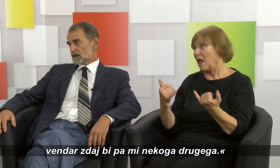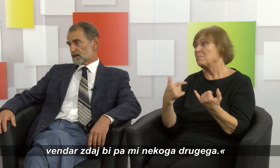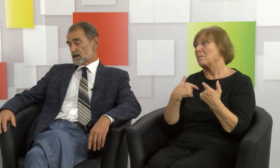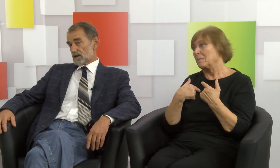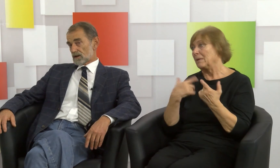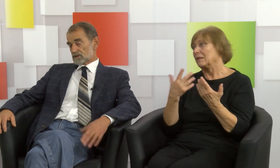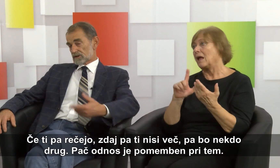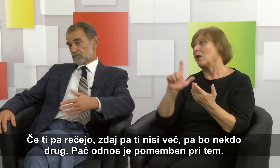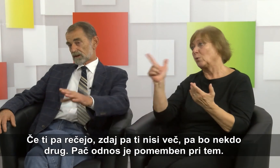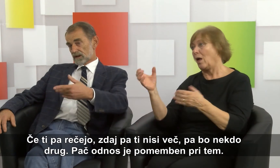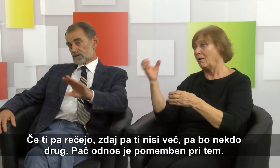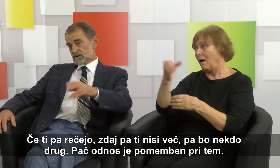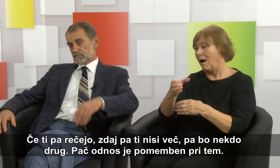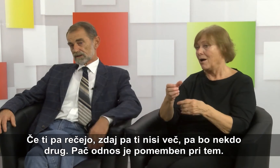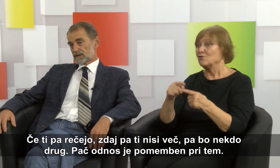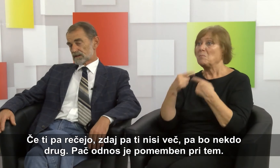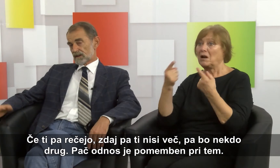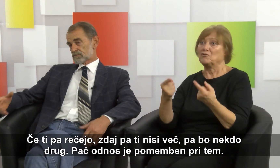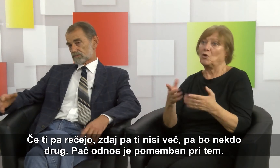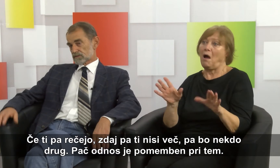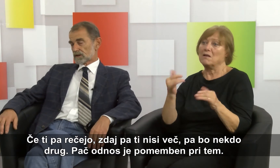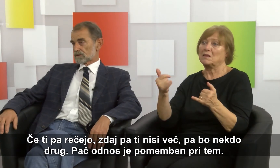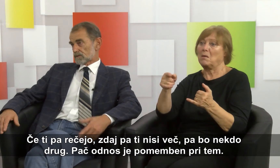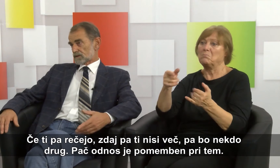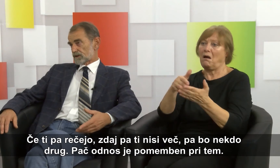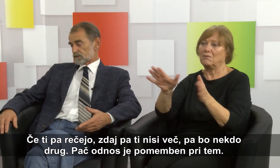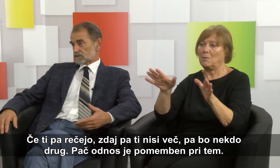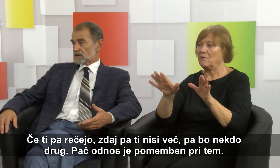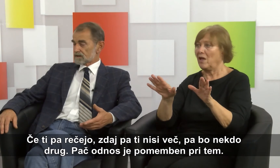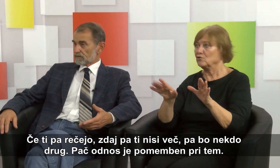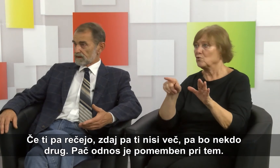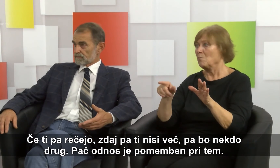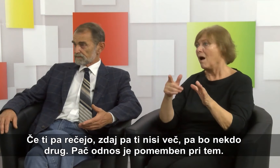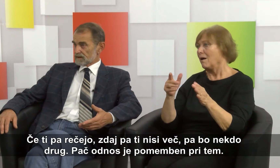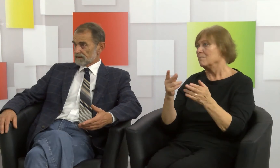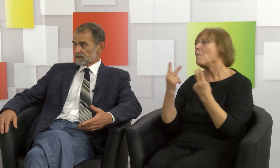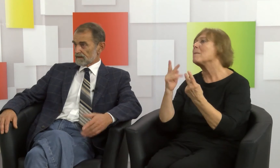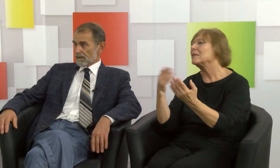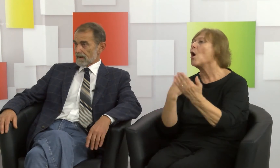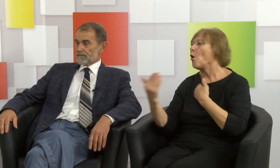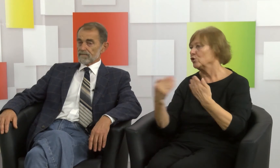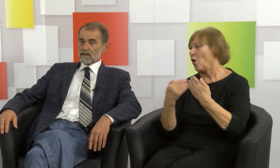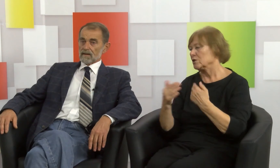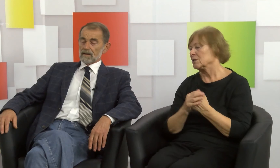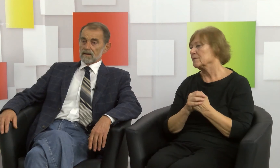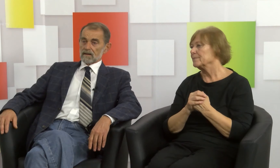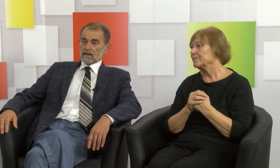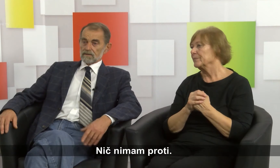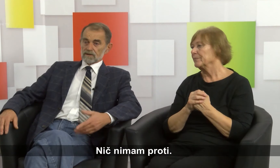Ne. Če te pa reče, zdaj pa ti nis več, pa boš nekdo drug, je pač odnos je pomemben pri tem. Ne. Nič